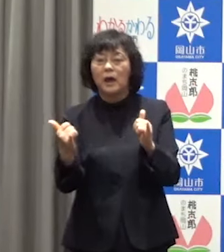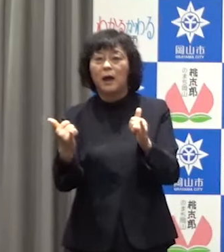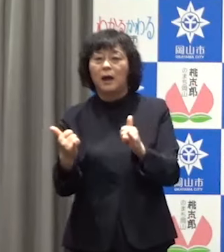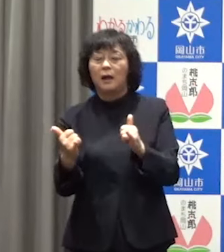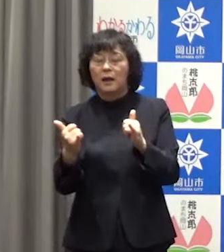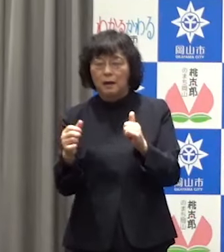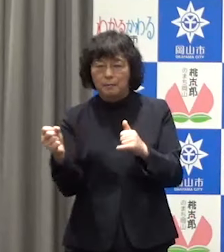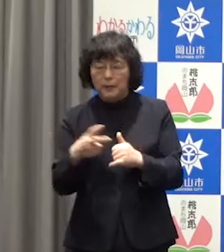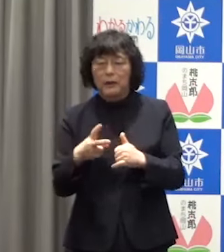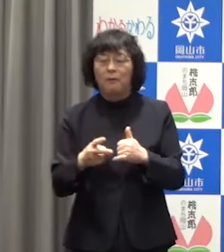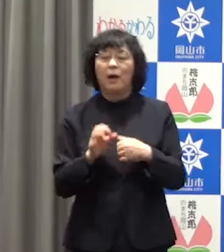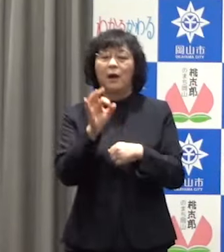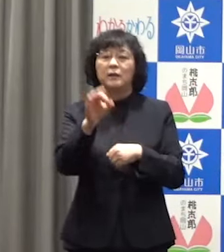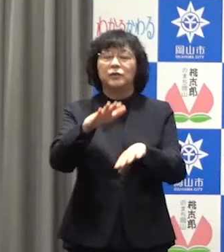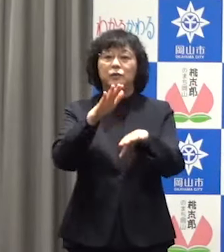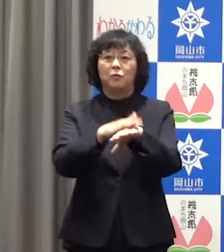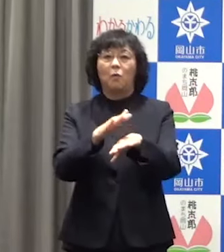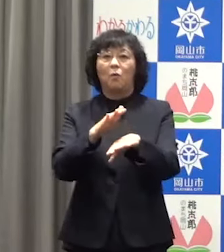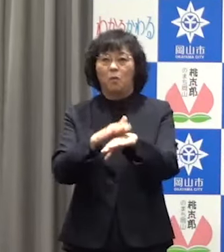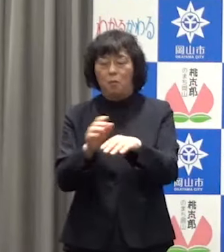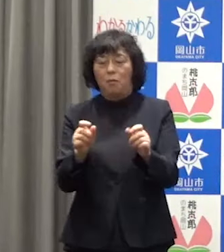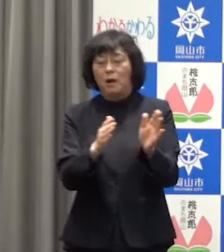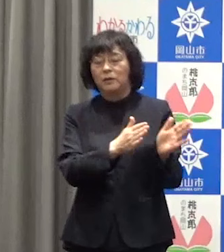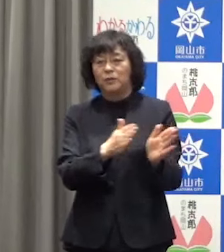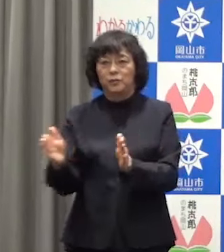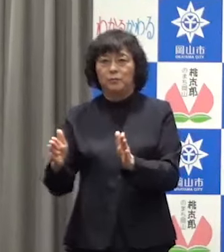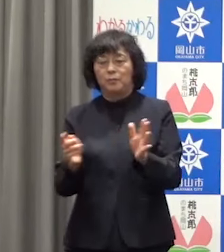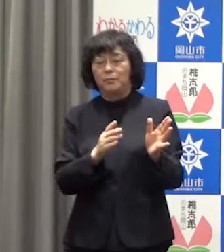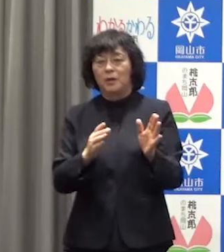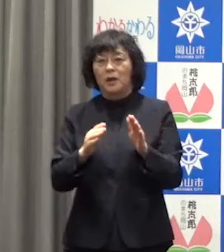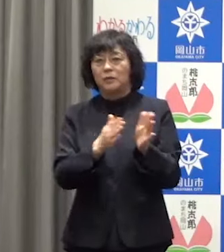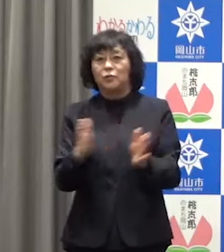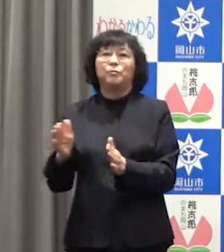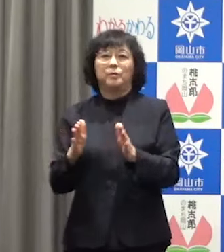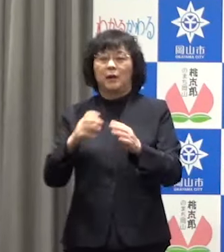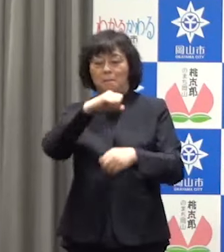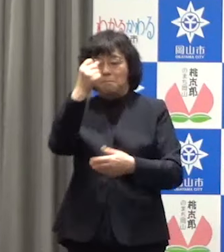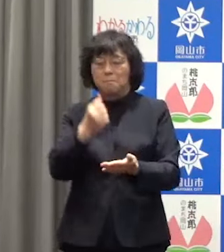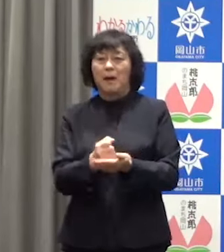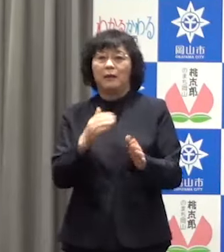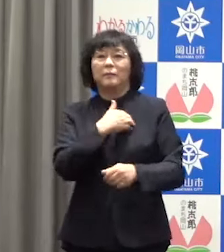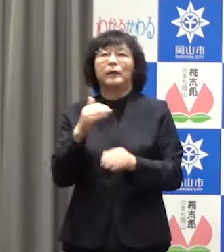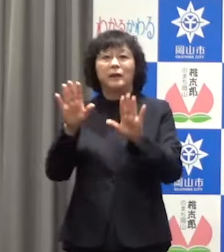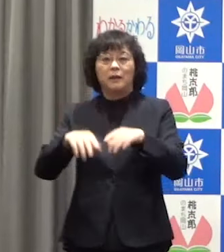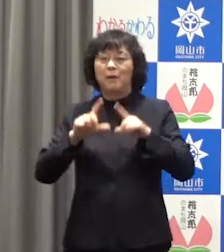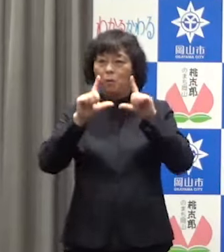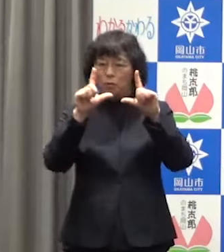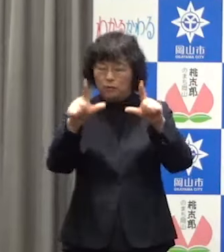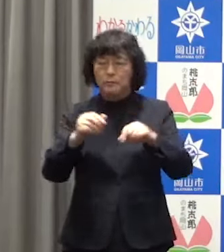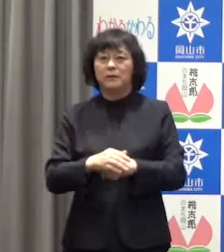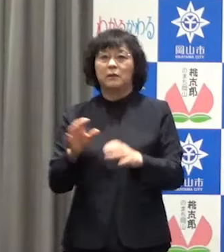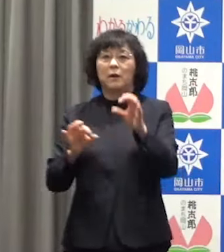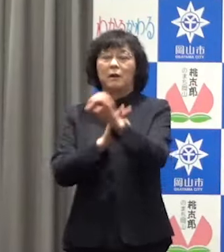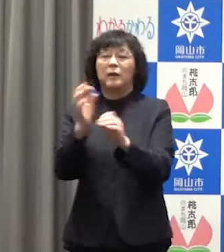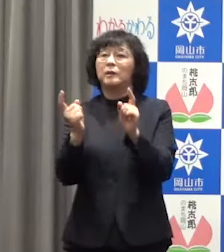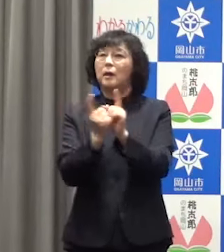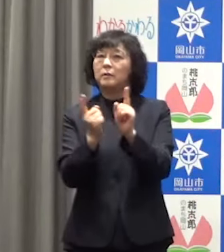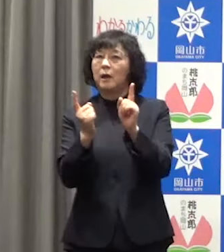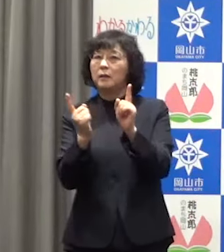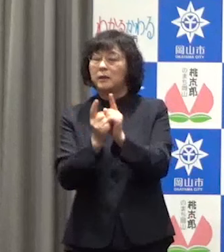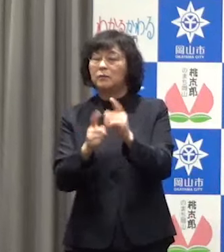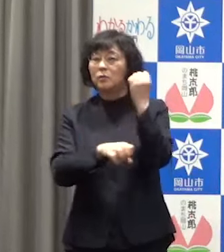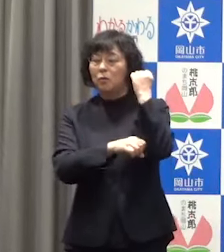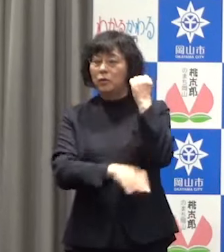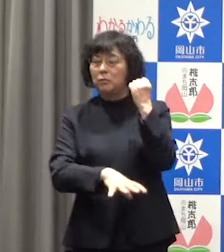については準備が整い次第お知らせをいたします。なお給付時期については今後の経済対策の趣旨も踏ま